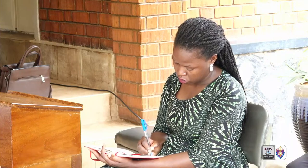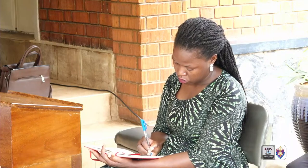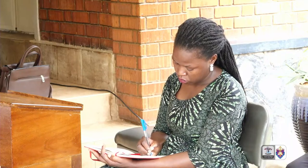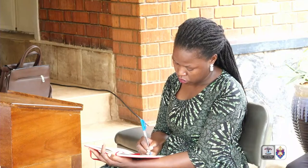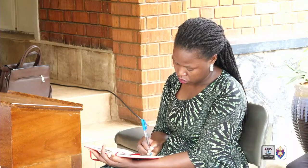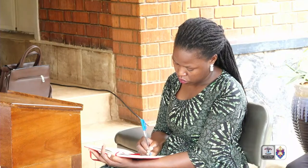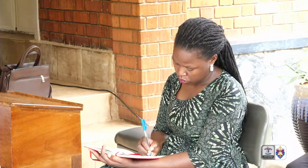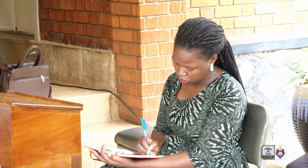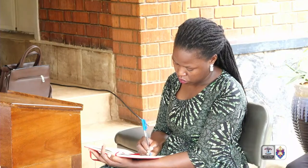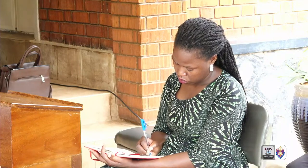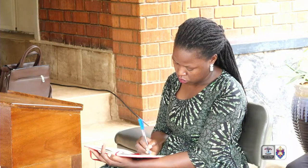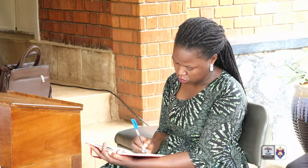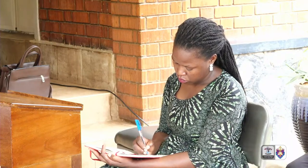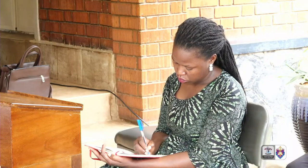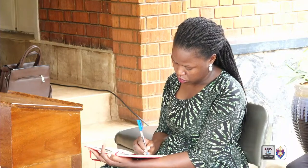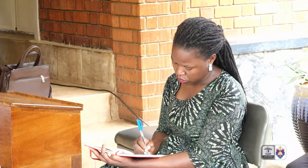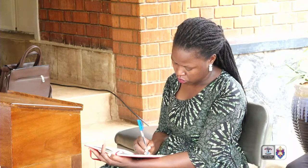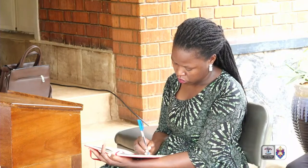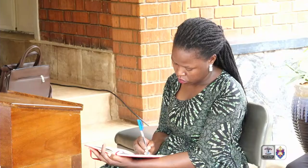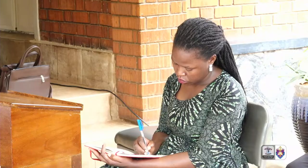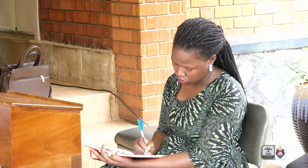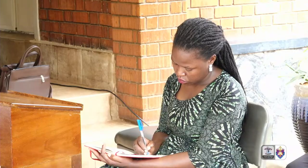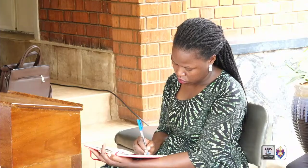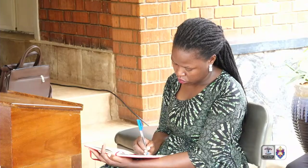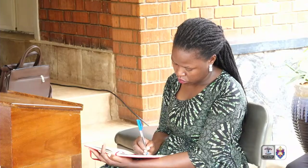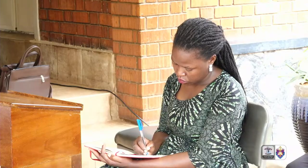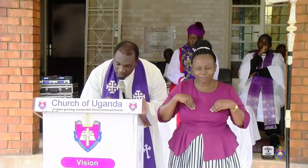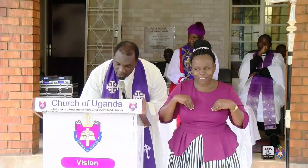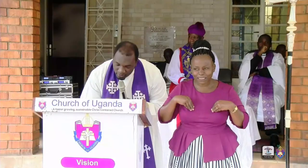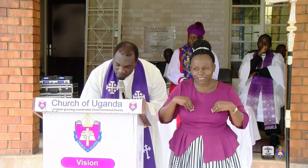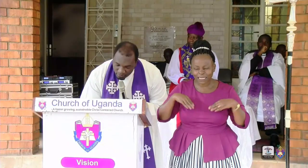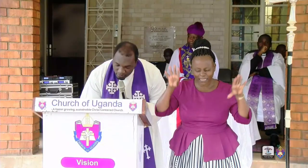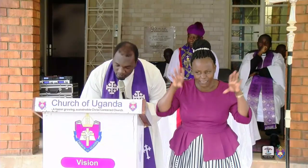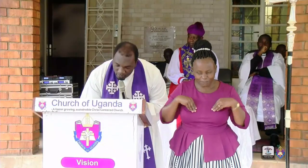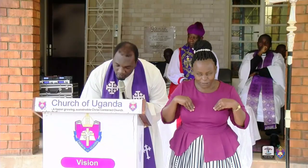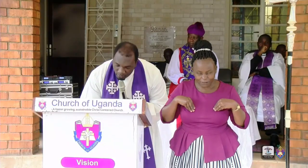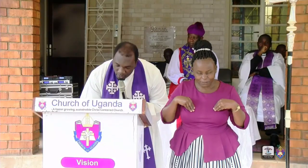kolanga omulimu gw'omubuulizi gw'enjiri. Tokkirizanga